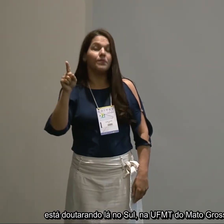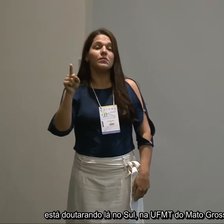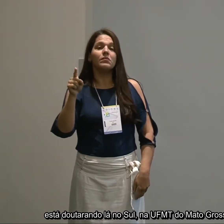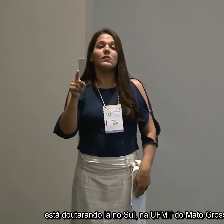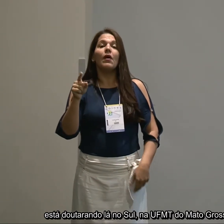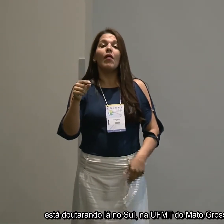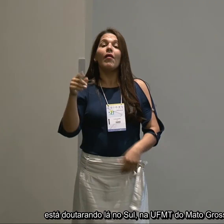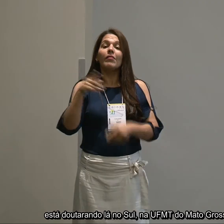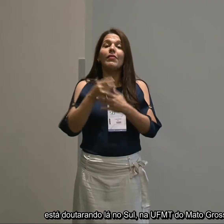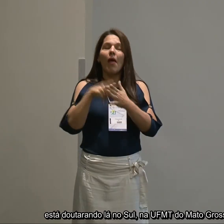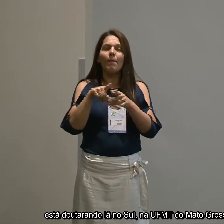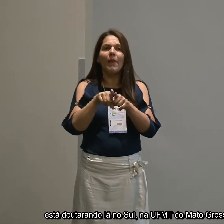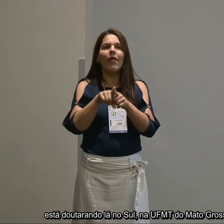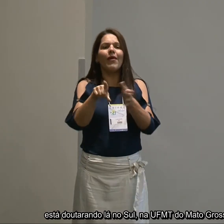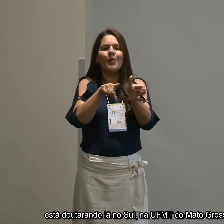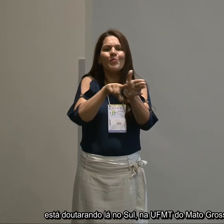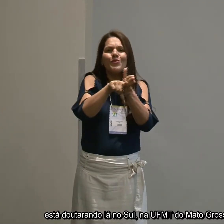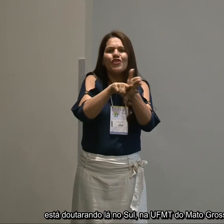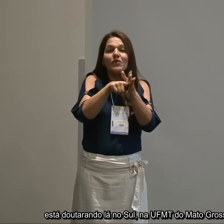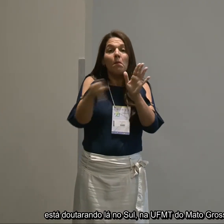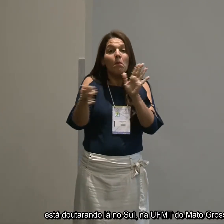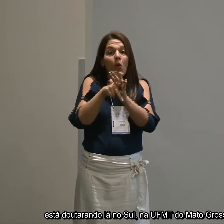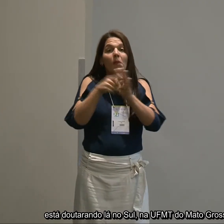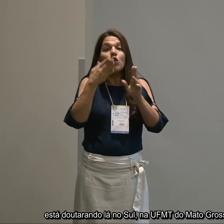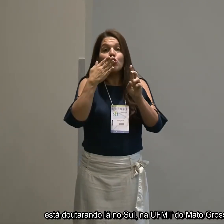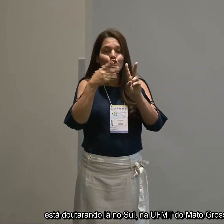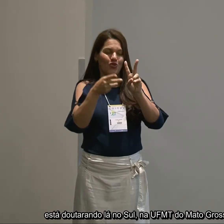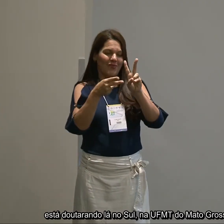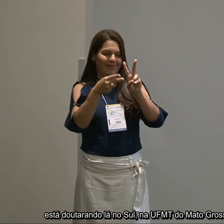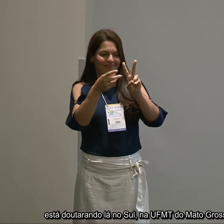no Sul, na UFMT do Mato Grosso do Sul.